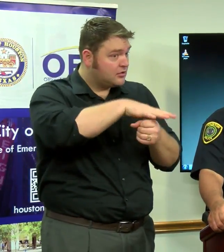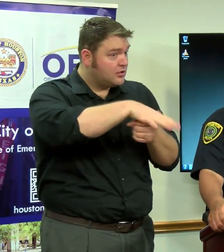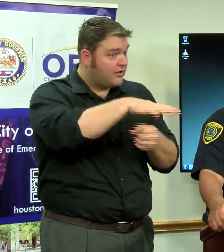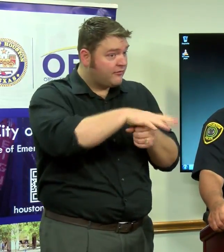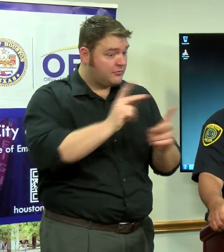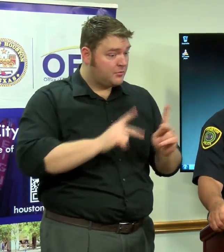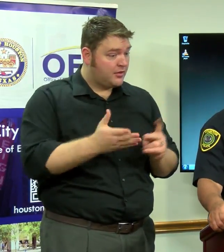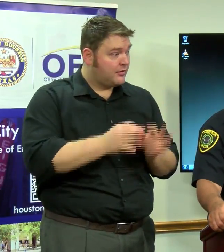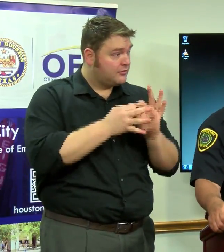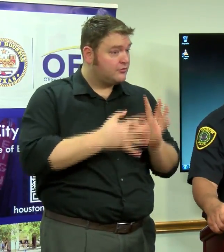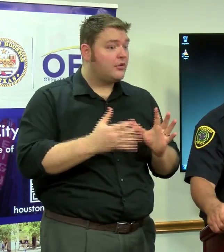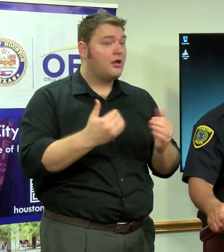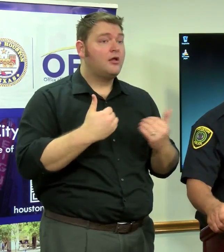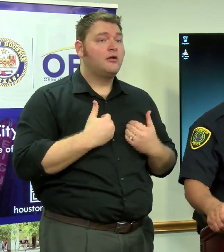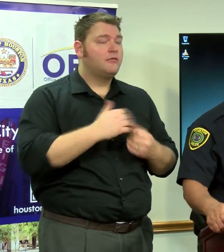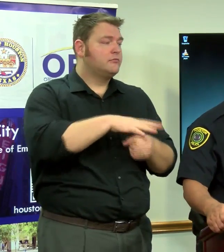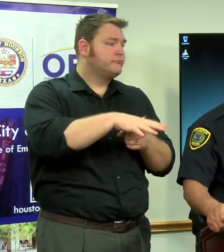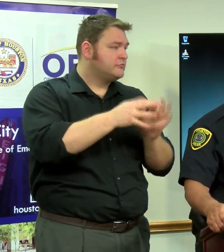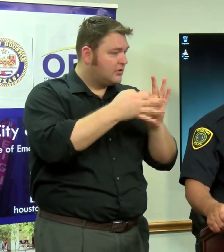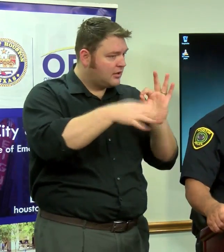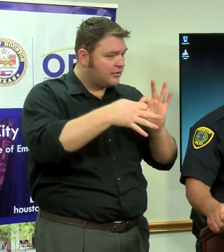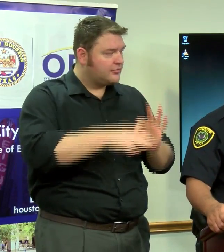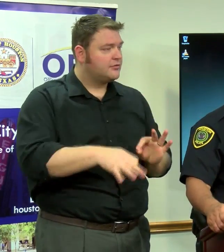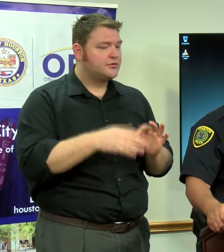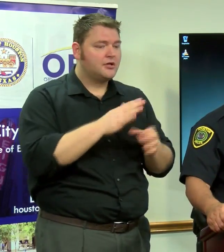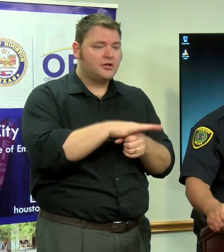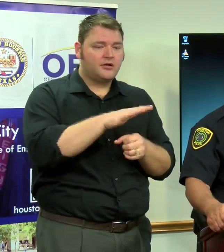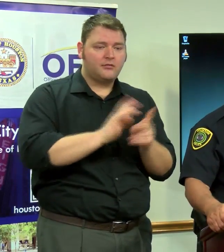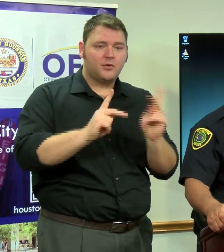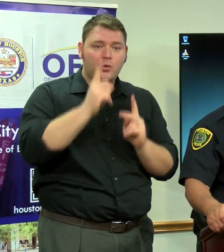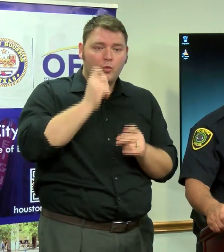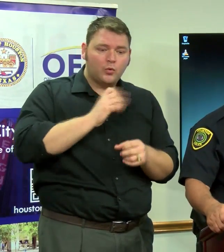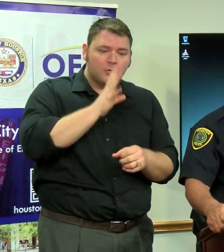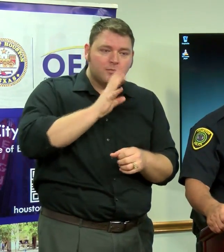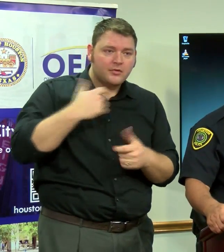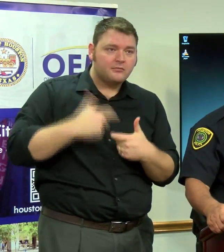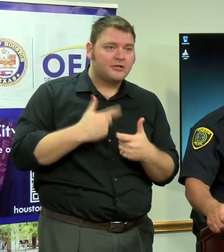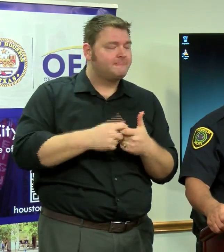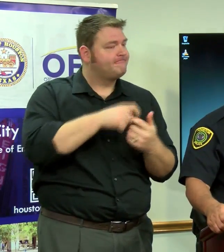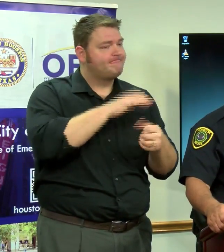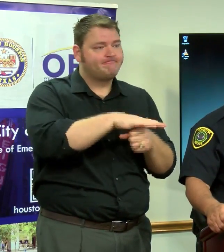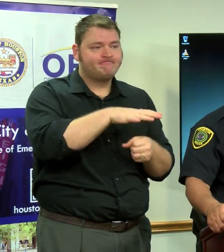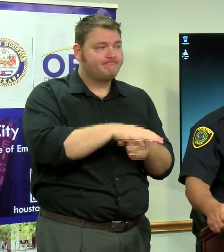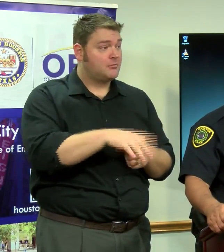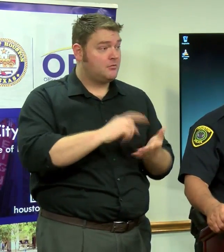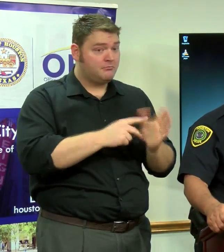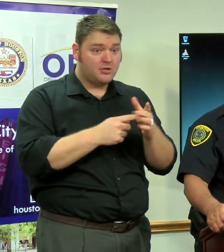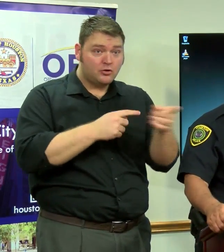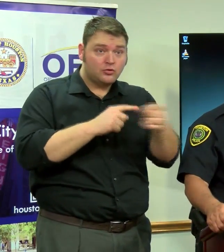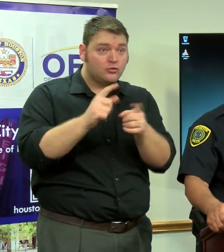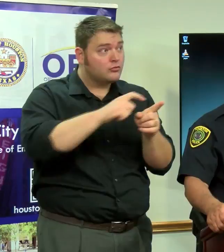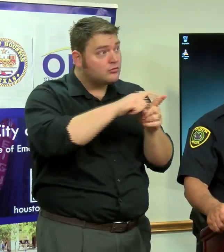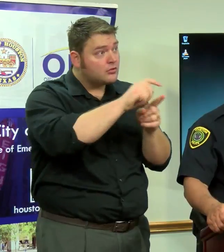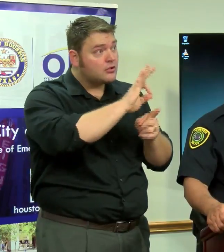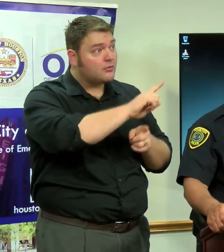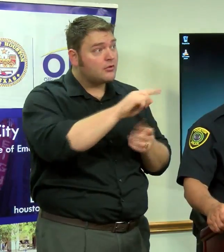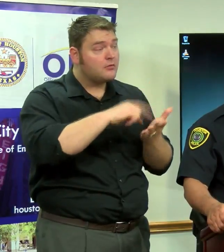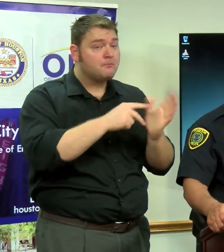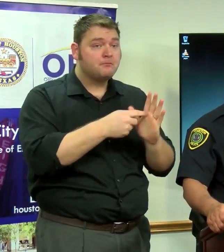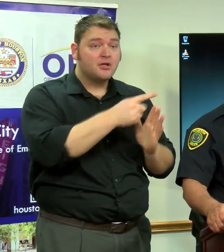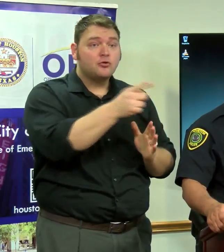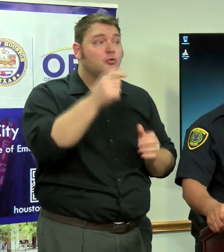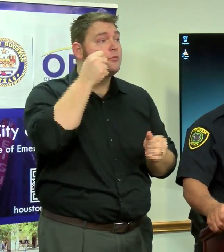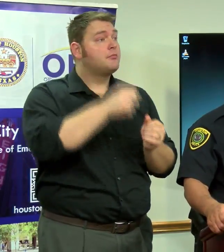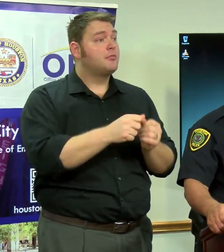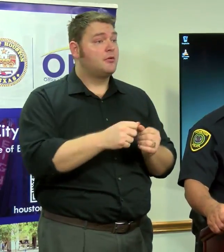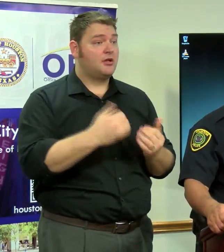tenemos servicios y tenemos muchos empleados que hablan español. Así que si llaman al 911, marca el 911, acuérdese. Si